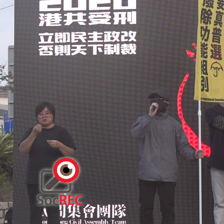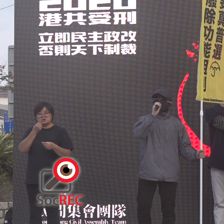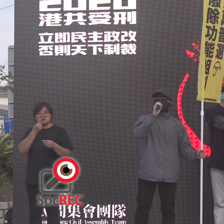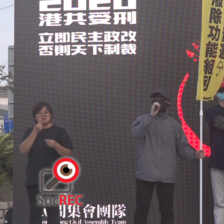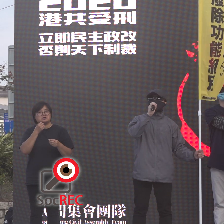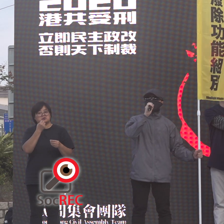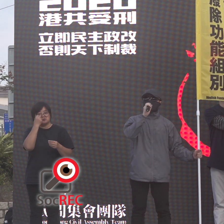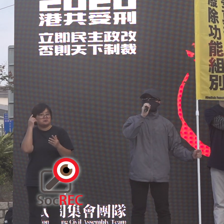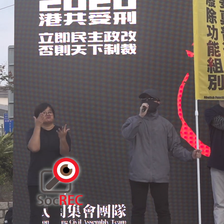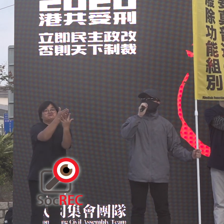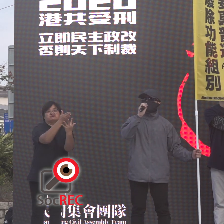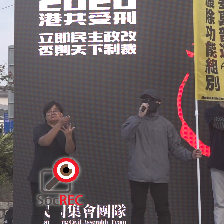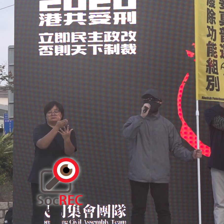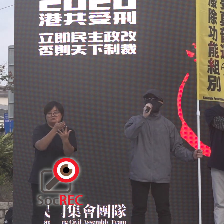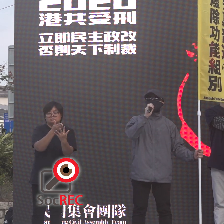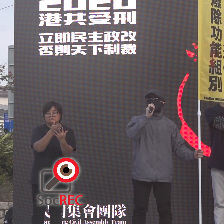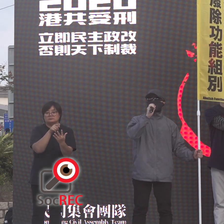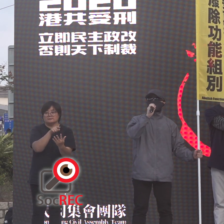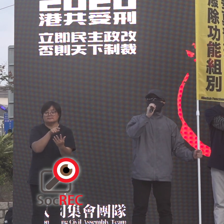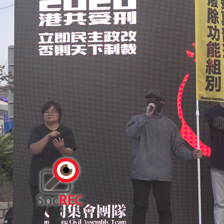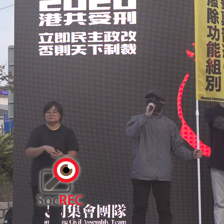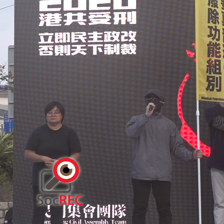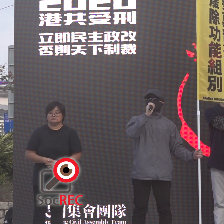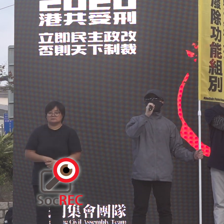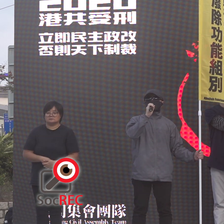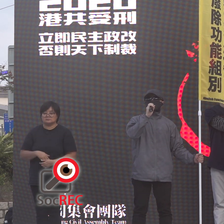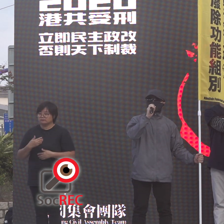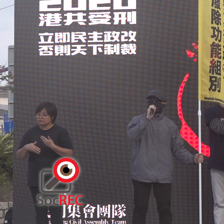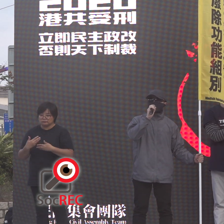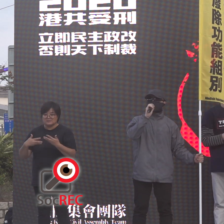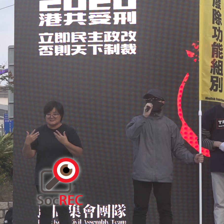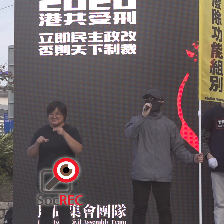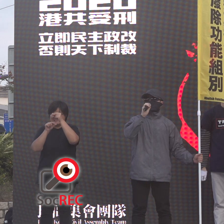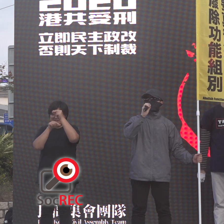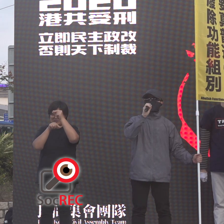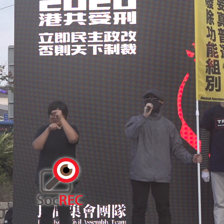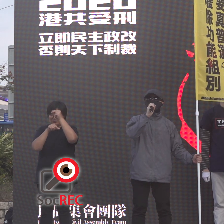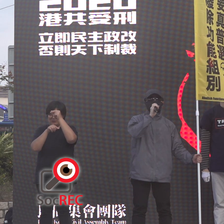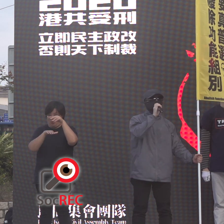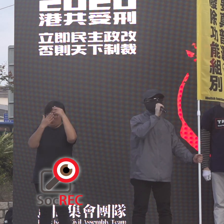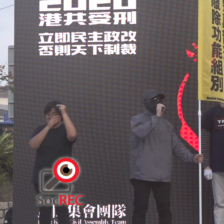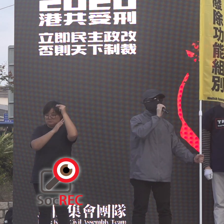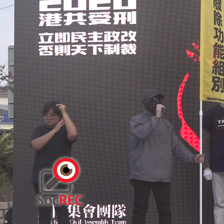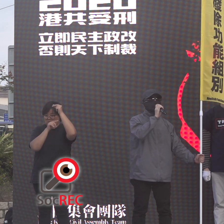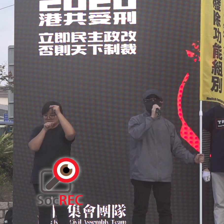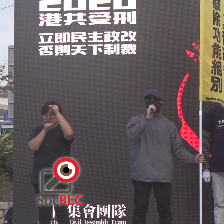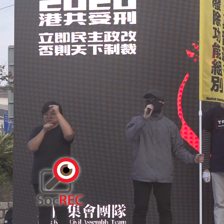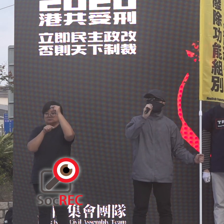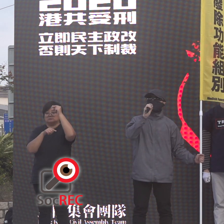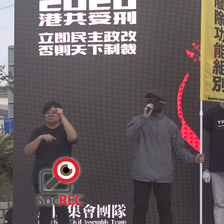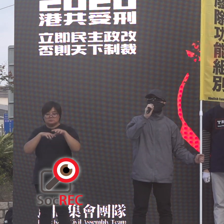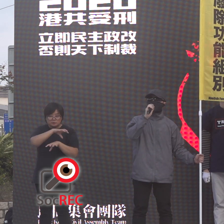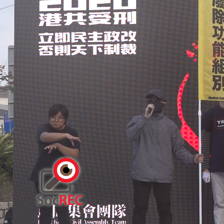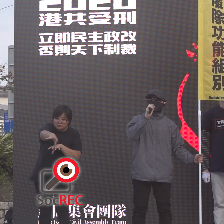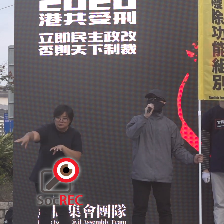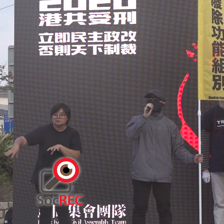在回到香港七月開始，我們在各區大家都會見到我們有很多的